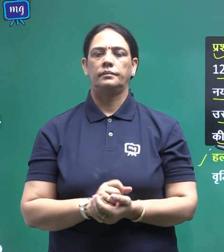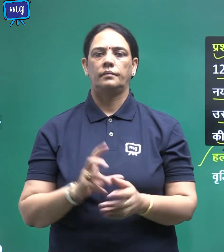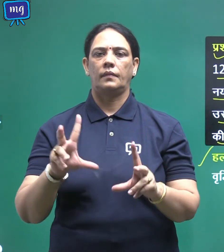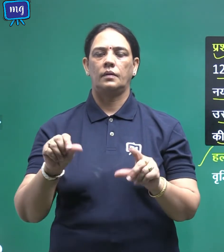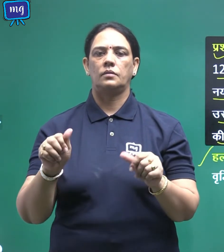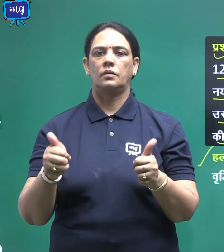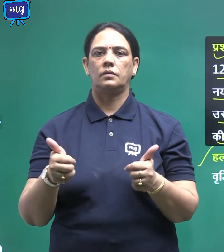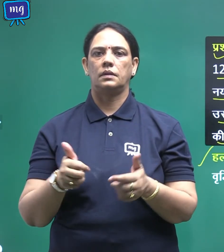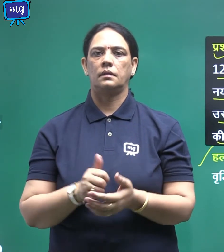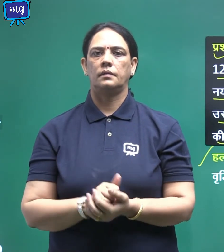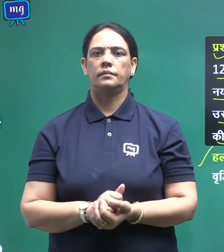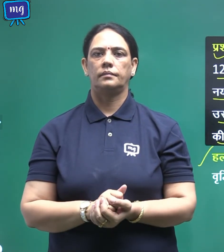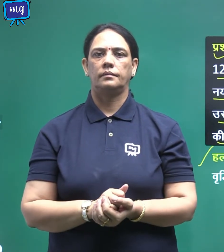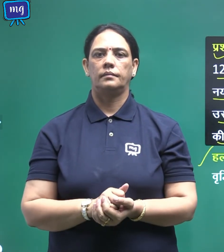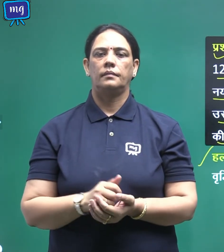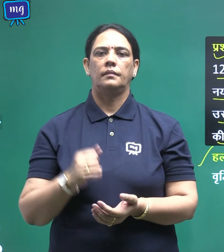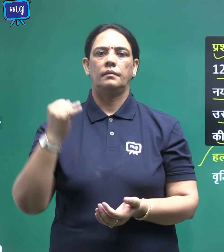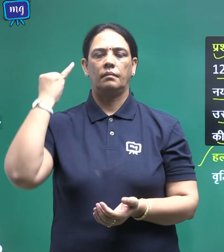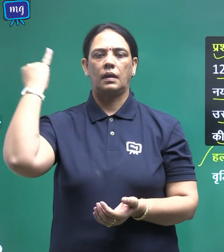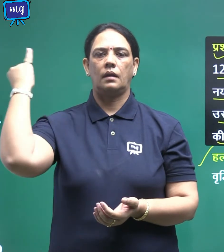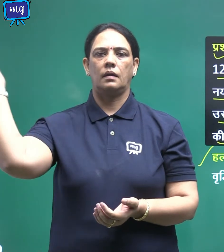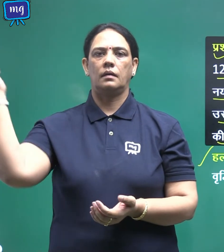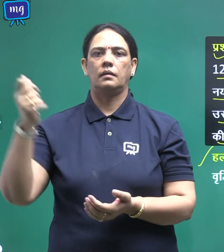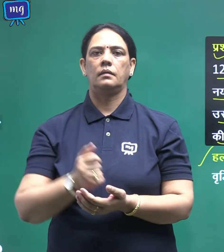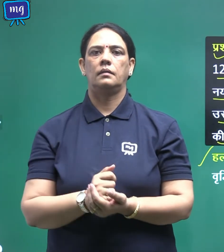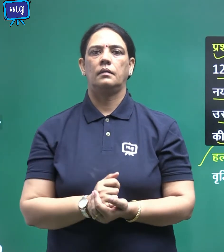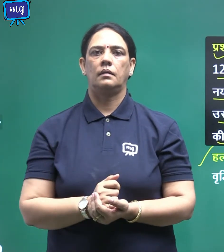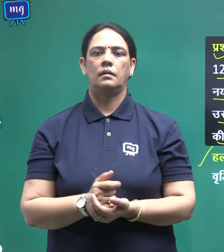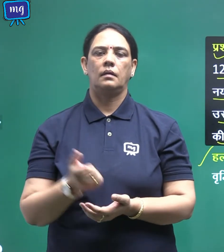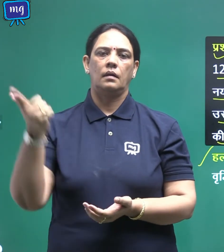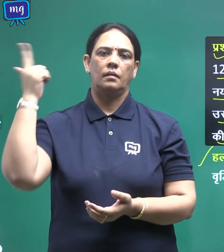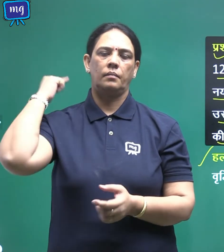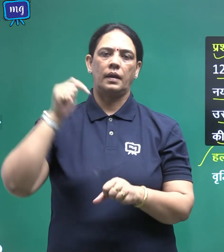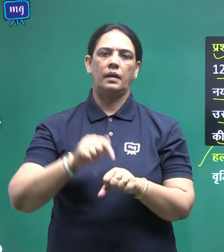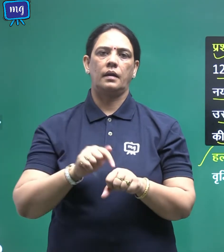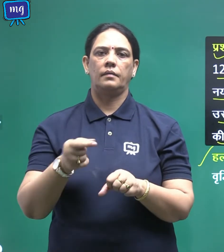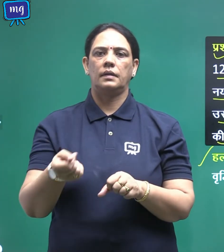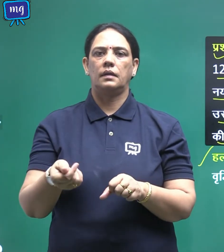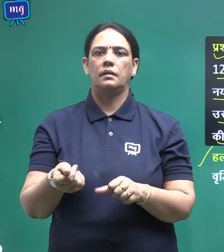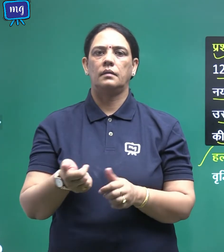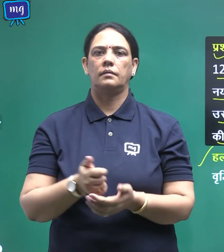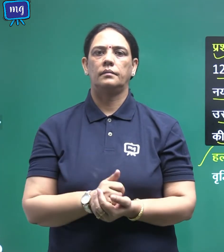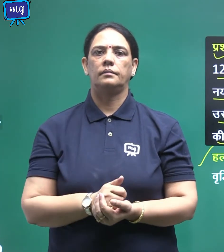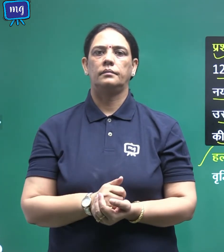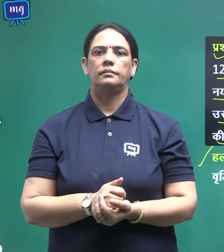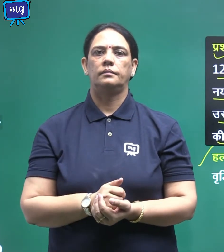हल। माना पूर्व का वेतन